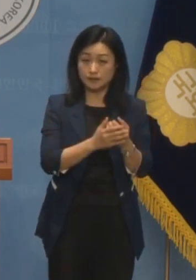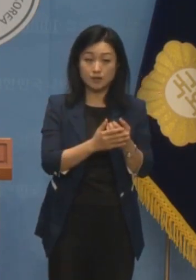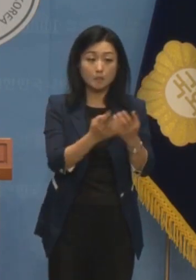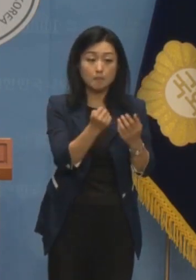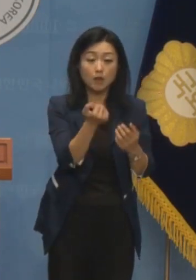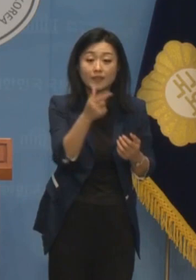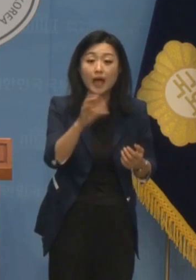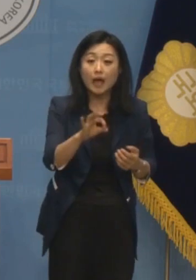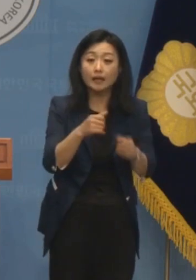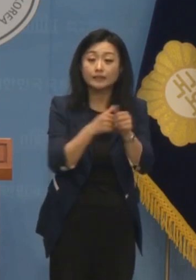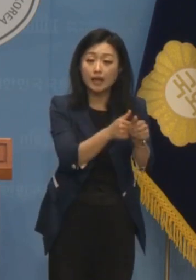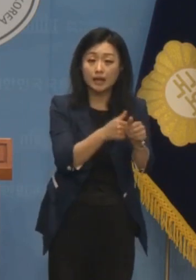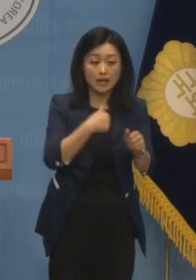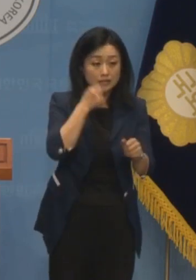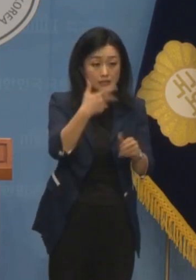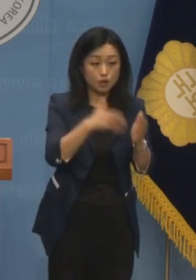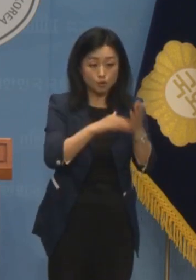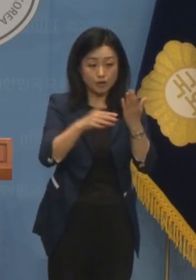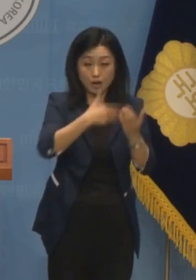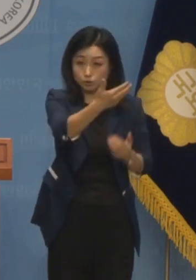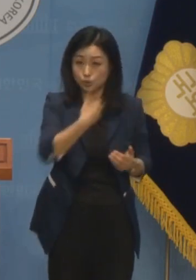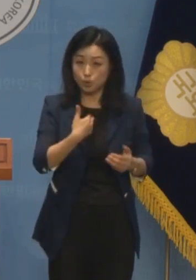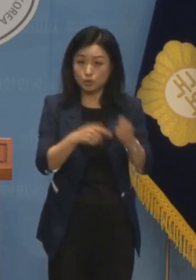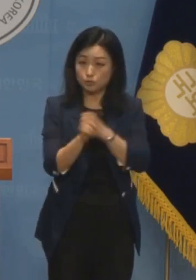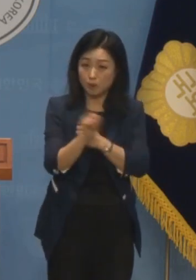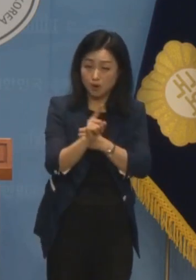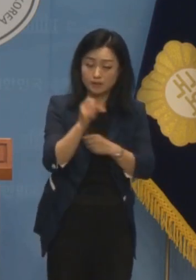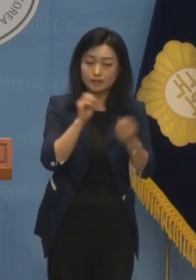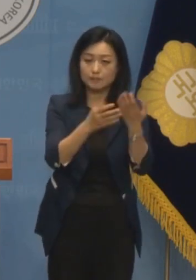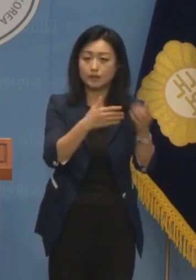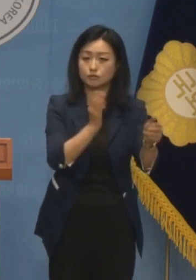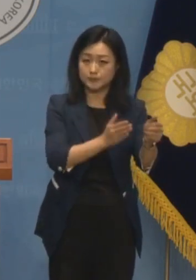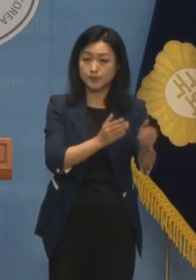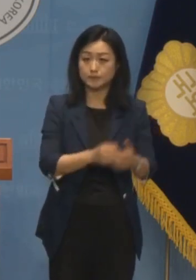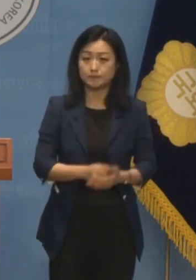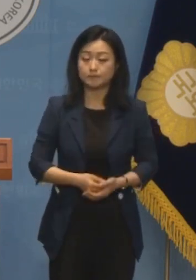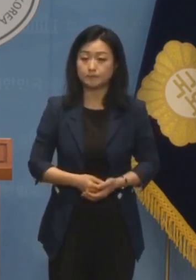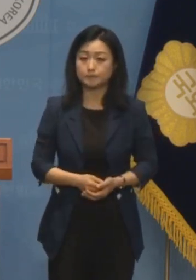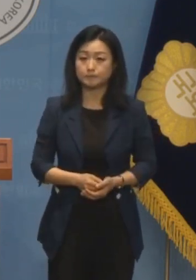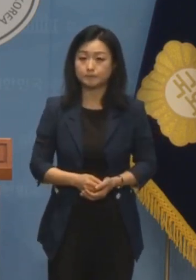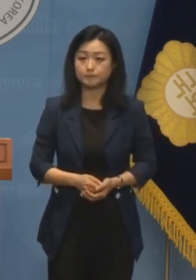따른 것인지 분명히 답해야 합니다.